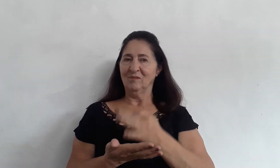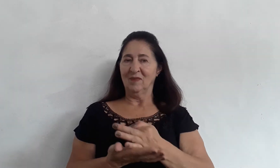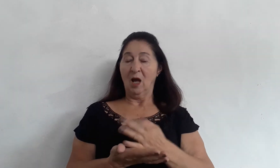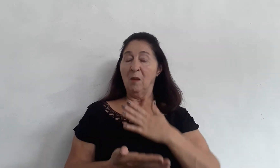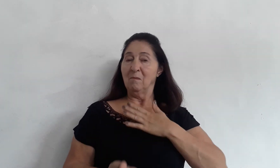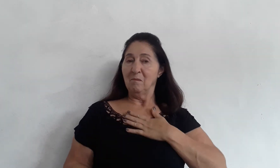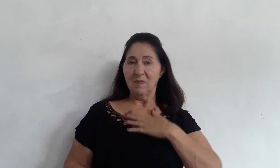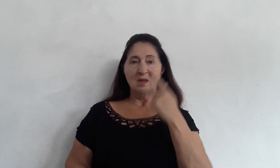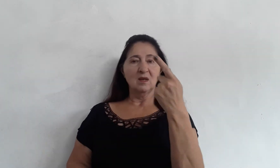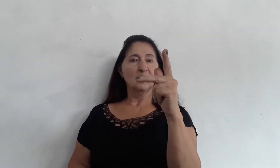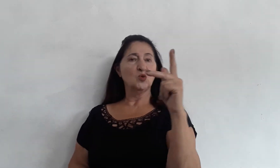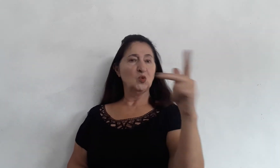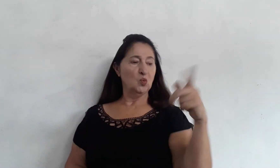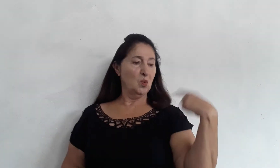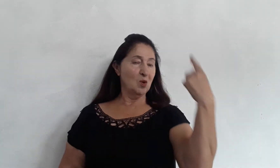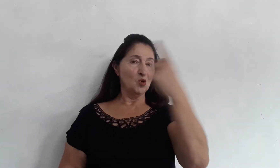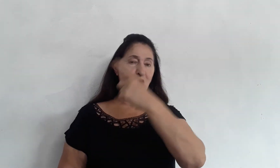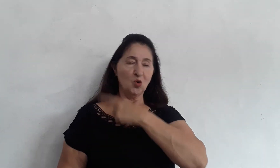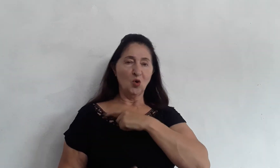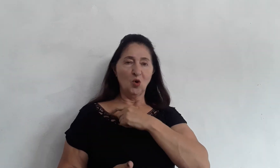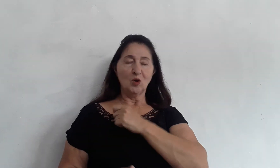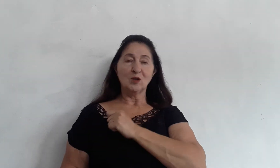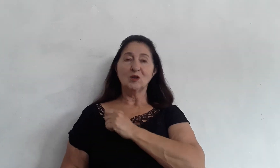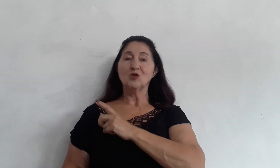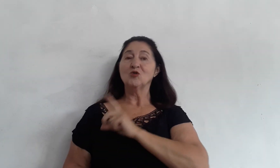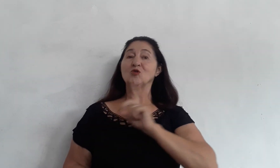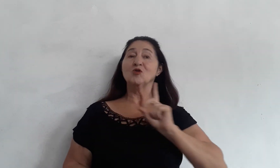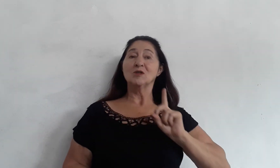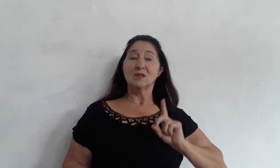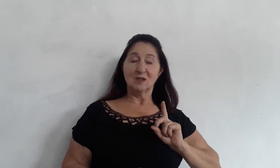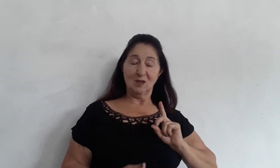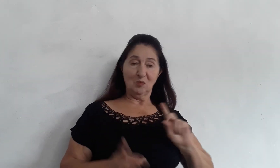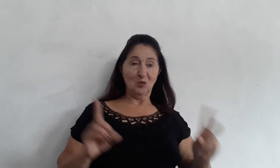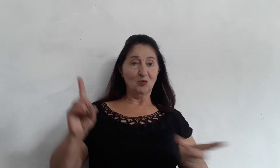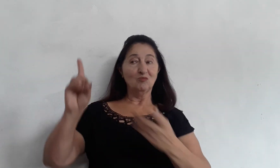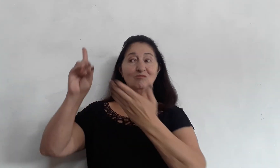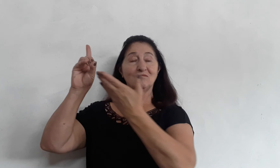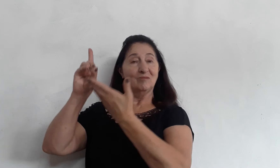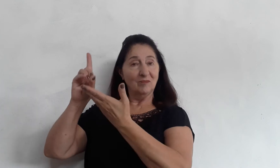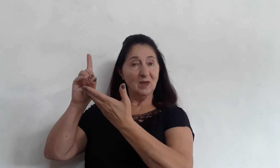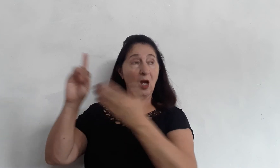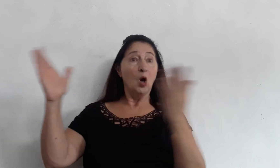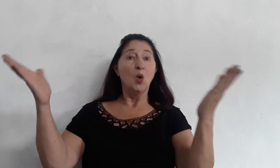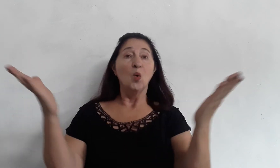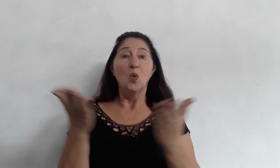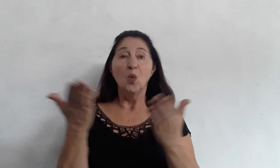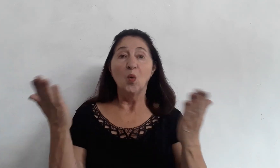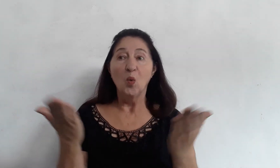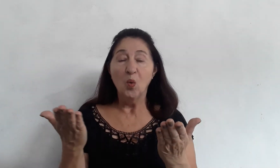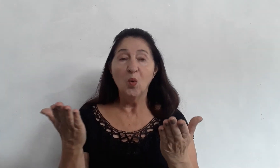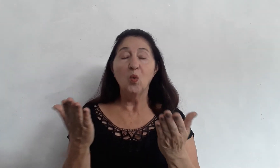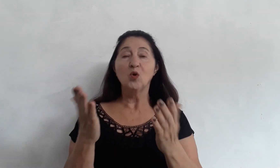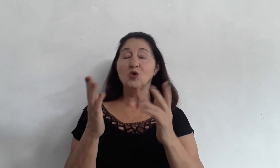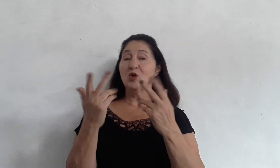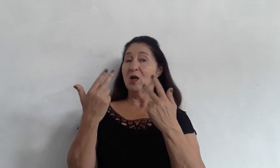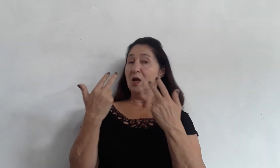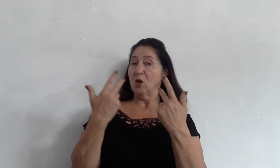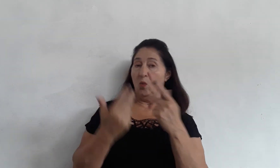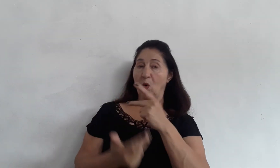sua, de nós discípulos e discípulas do Senhor. Então que hoje, com este Pai, nós possamos